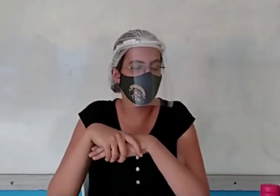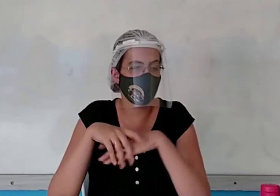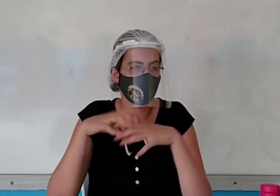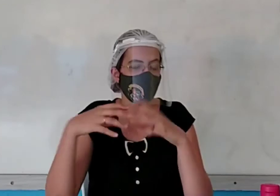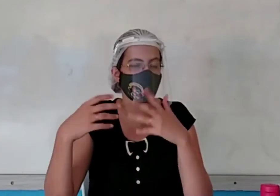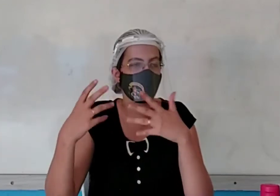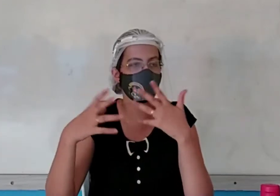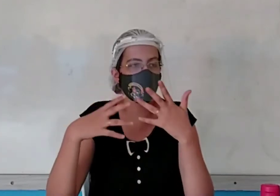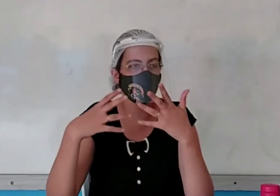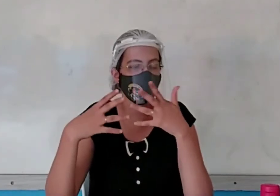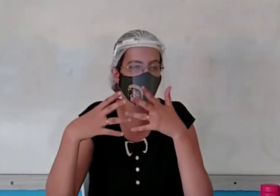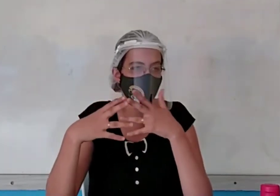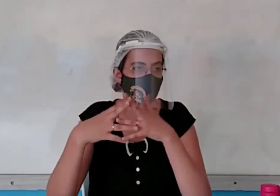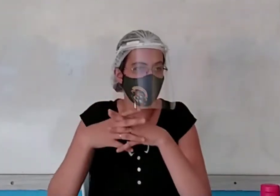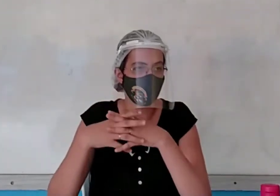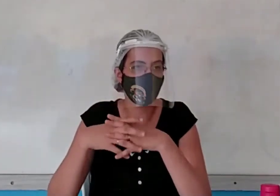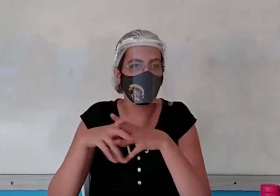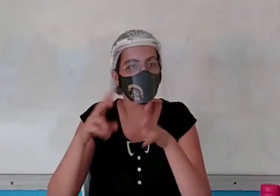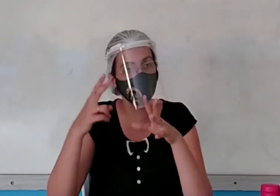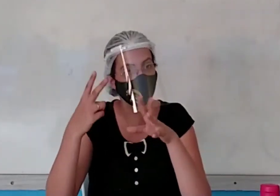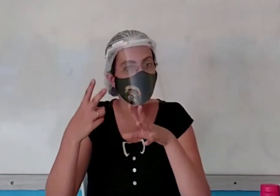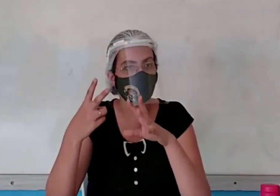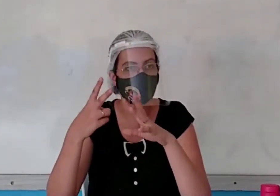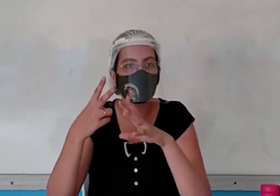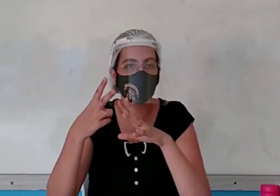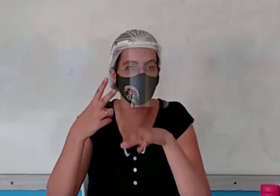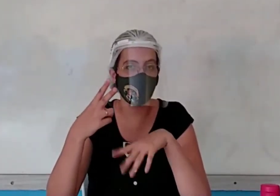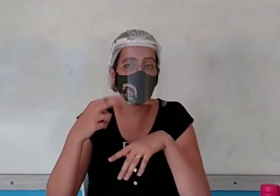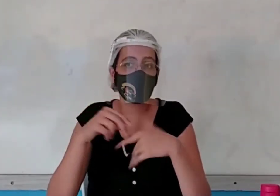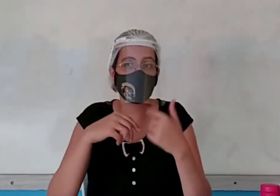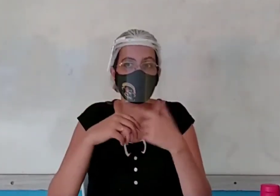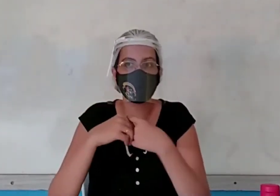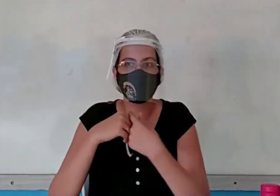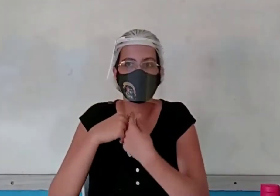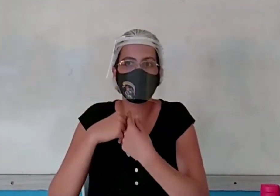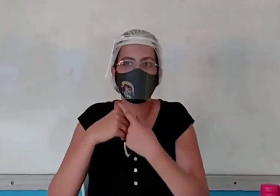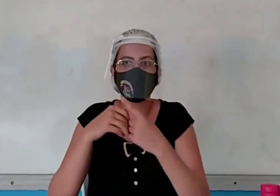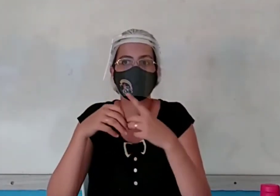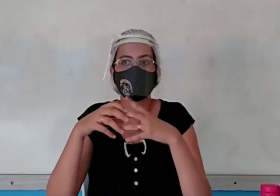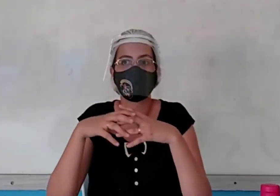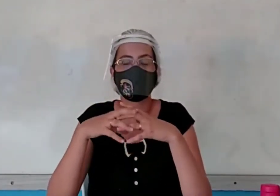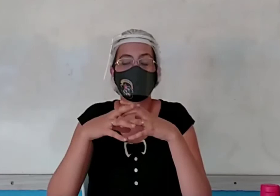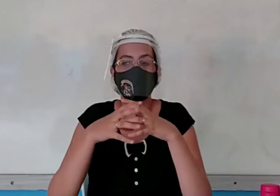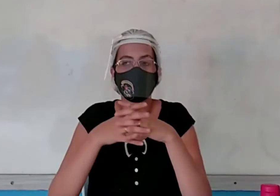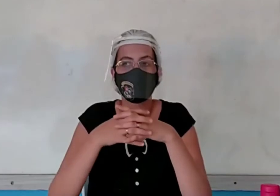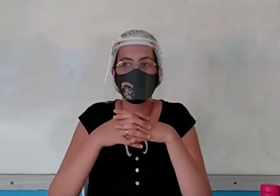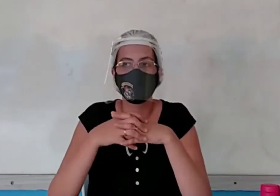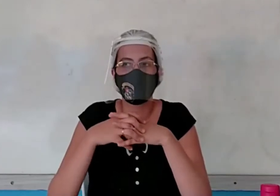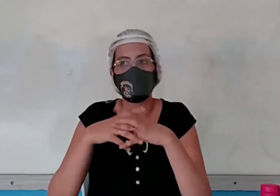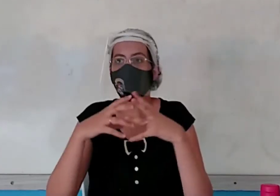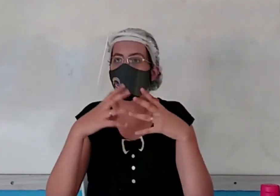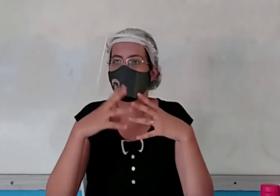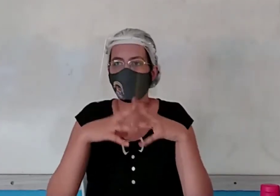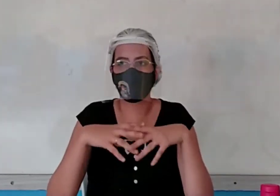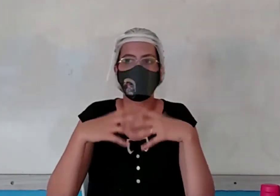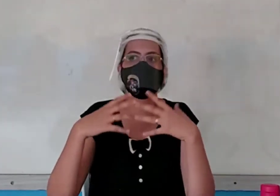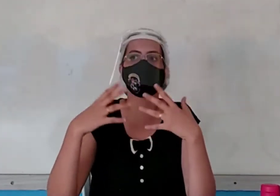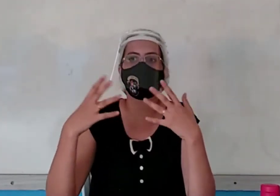de prestar atenção na minha hora de trafegar. Dois doidos, né? Mas, às vezes, o pedestre, ele... Ah, não, mas eu estou